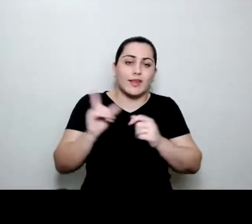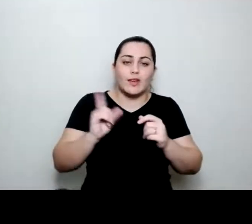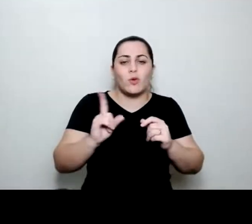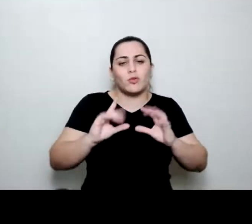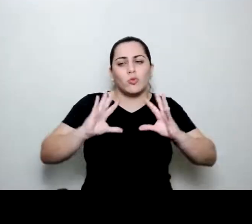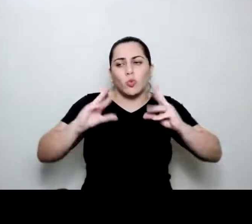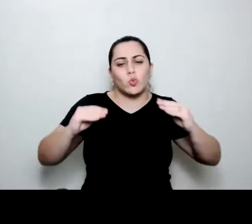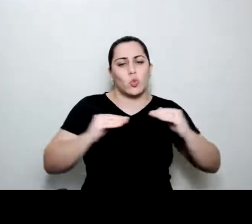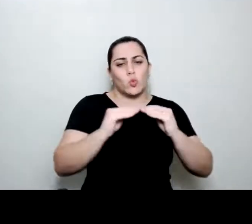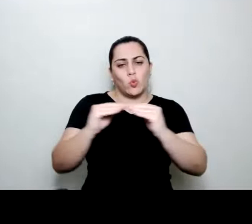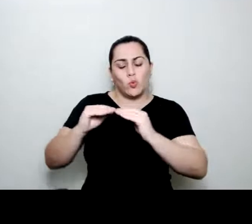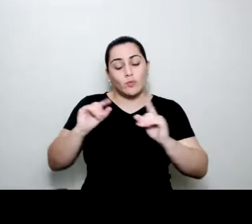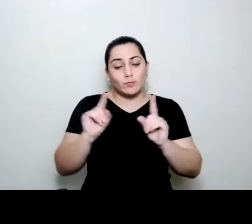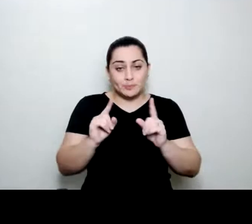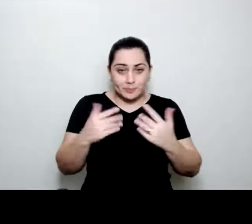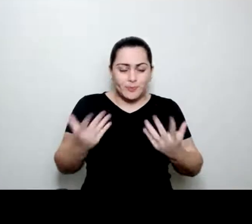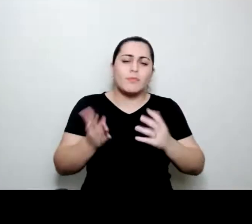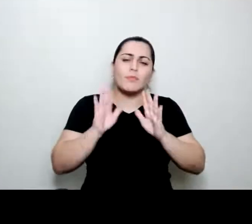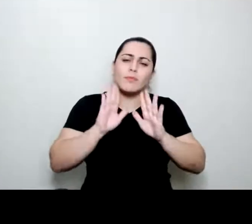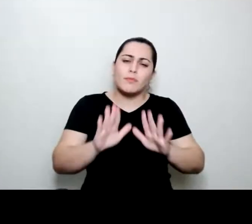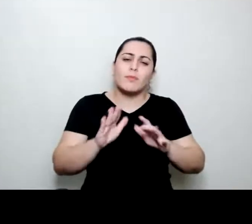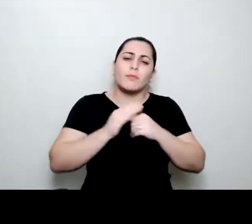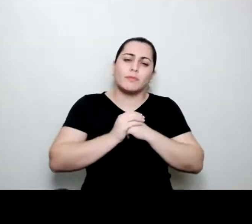consensuais, né? Mas